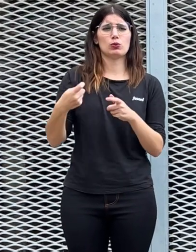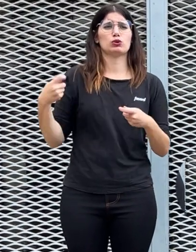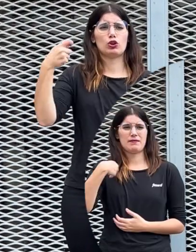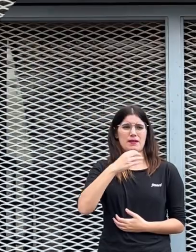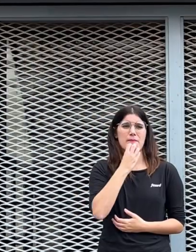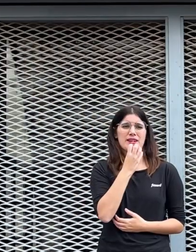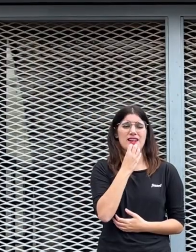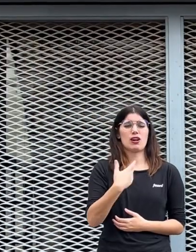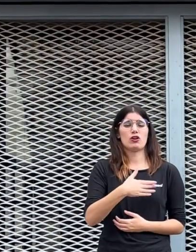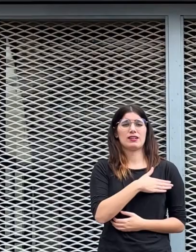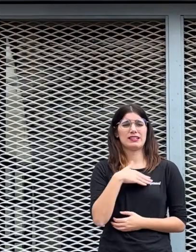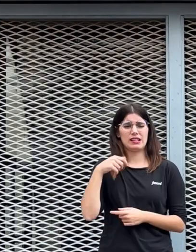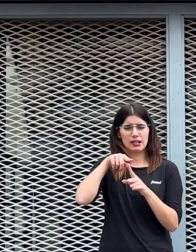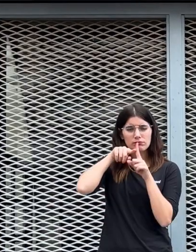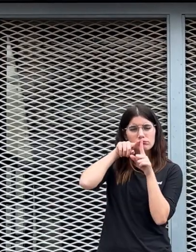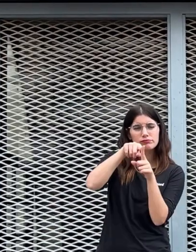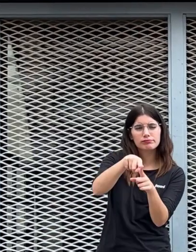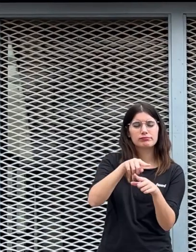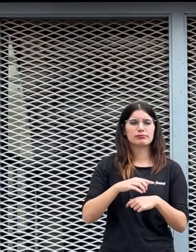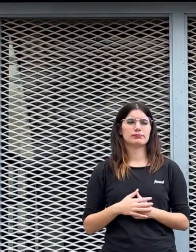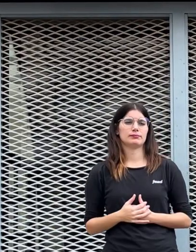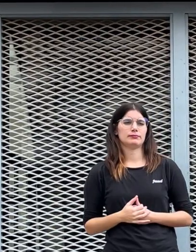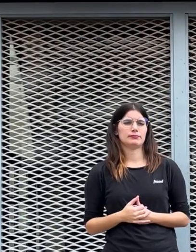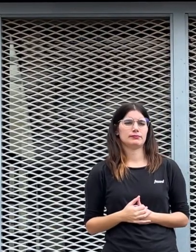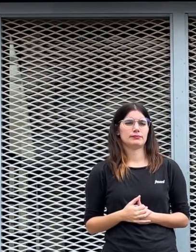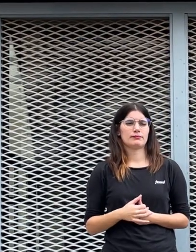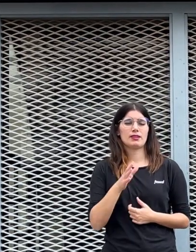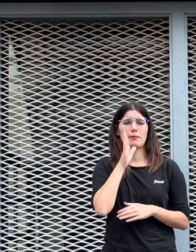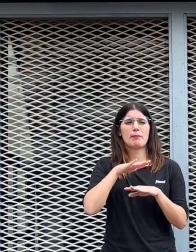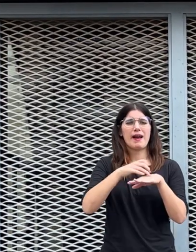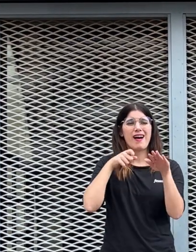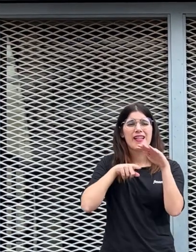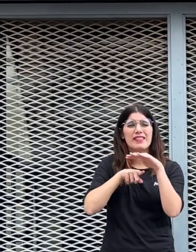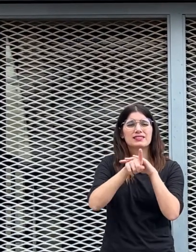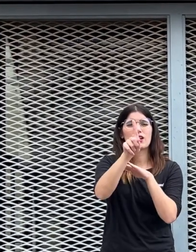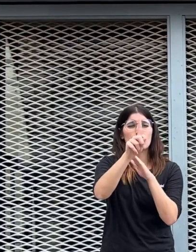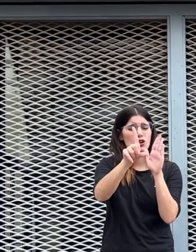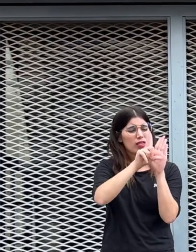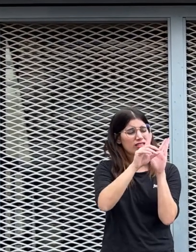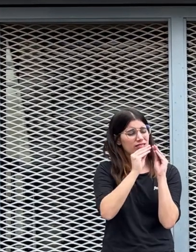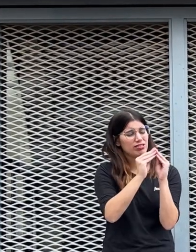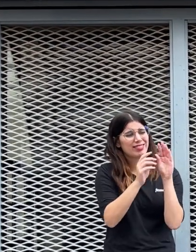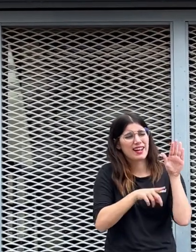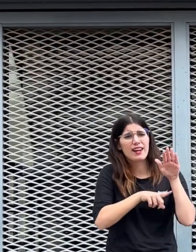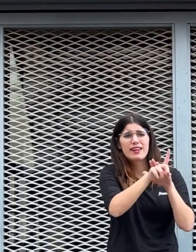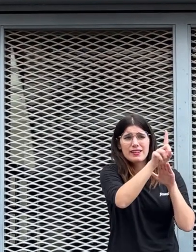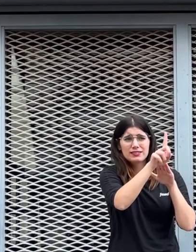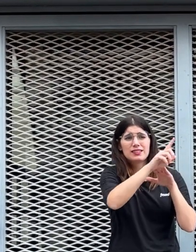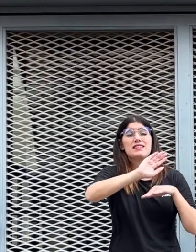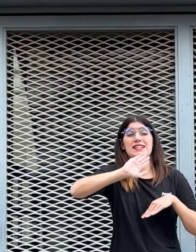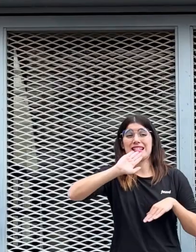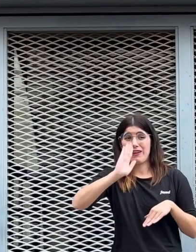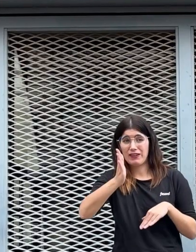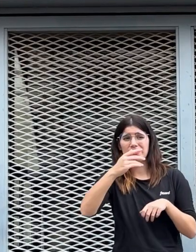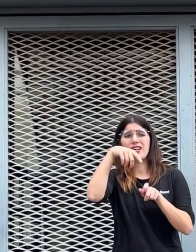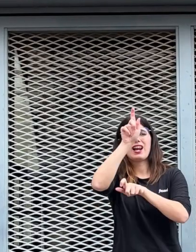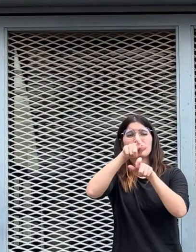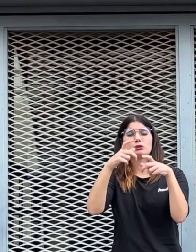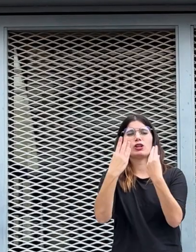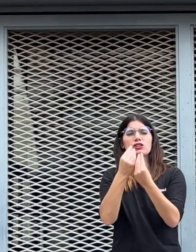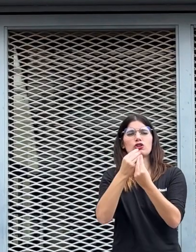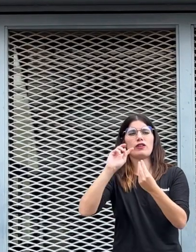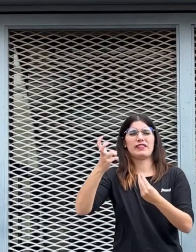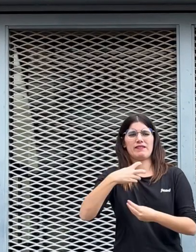la comunitat. Poner foco en el desarrollo de leyes que afectan a las personas con